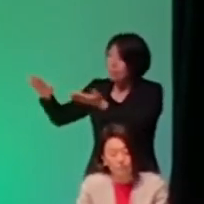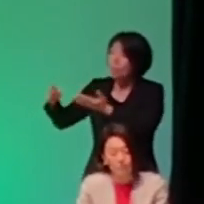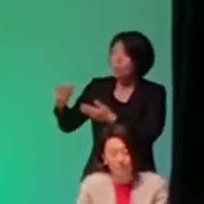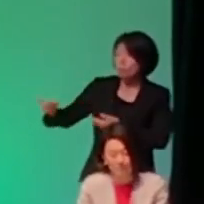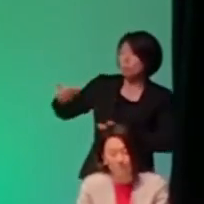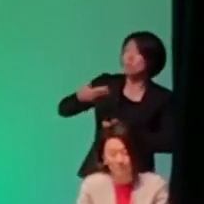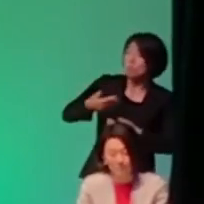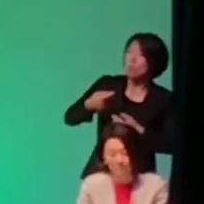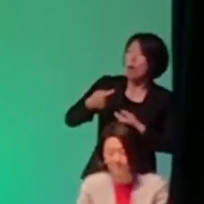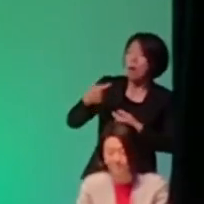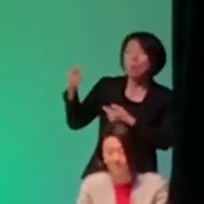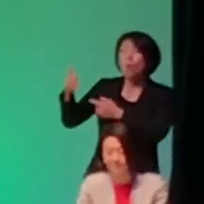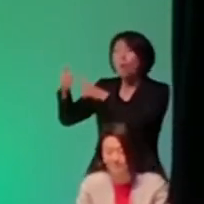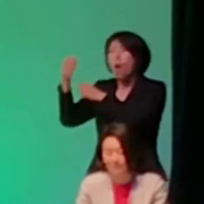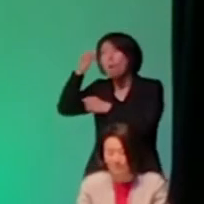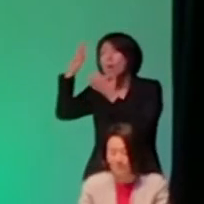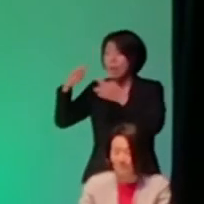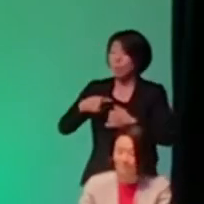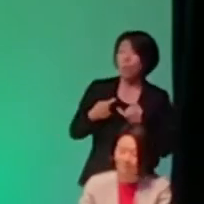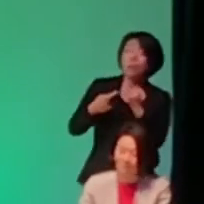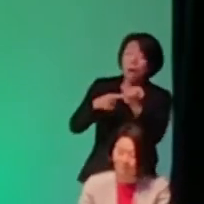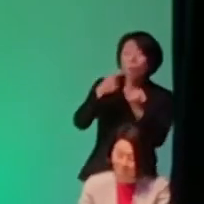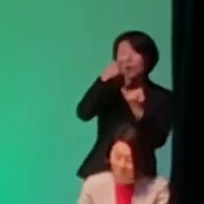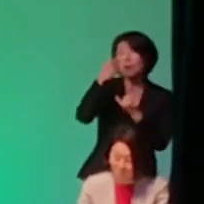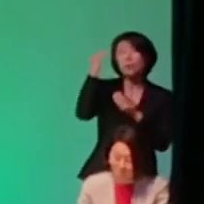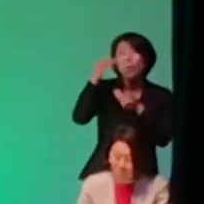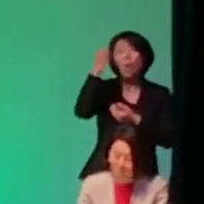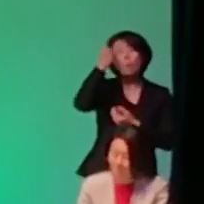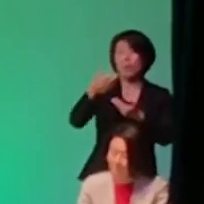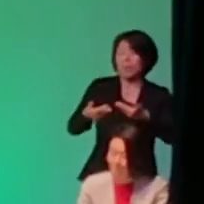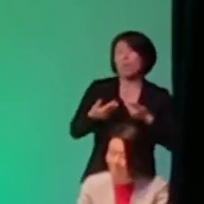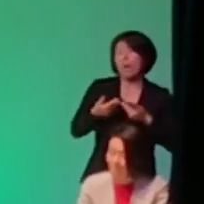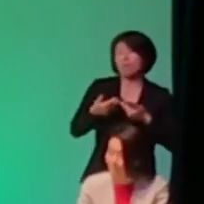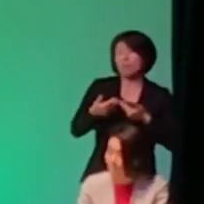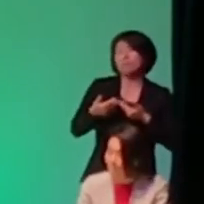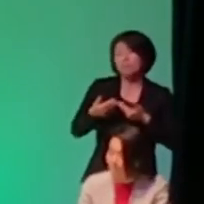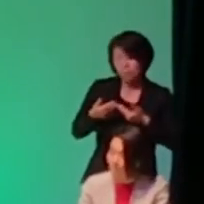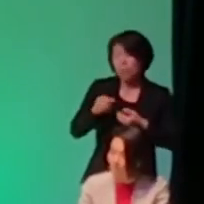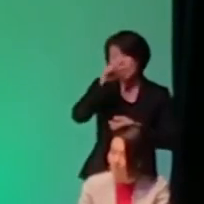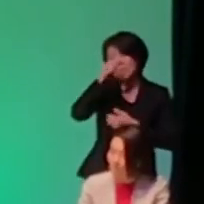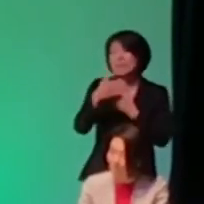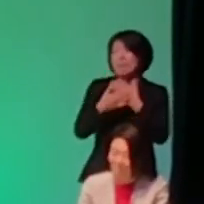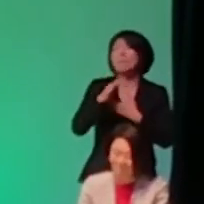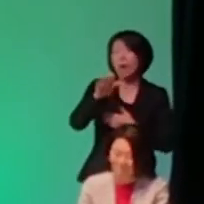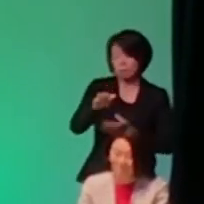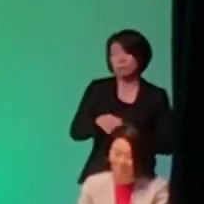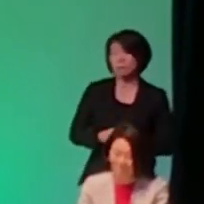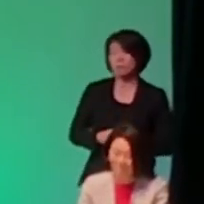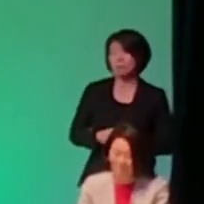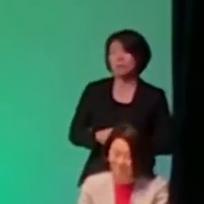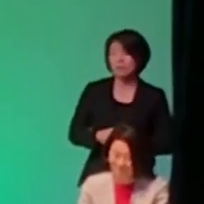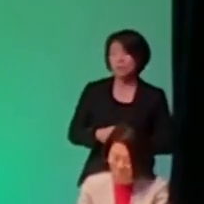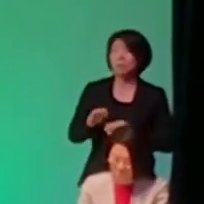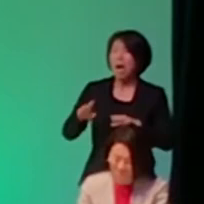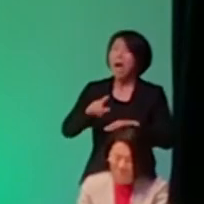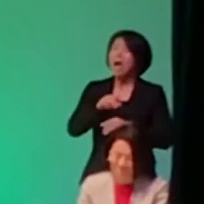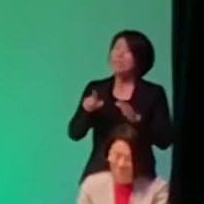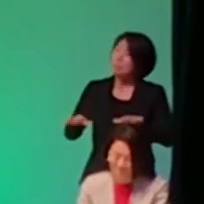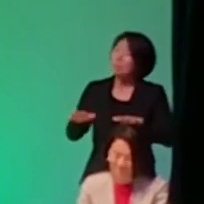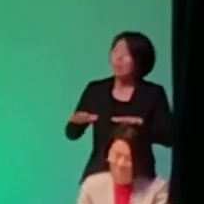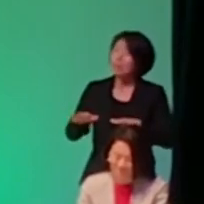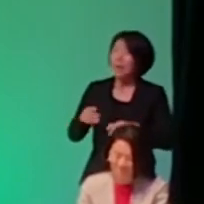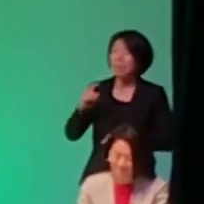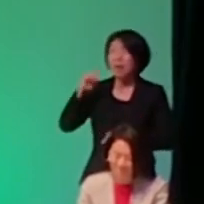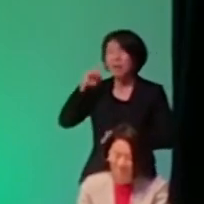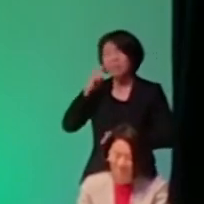なく私のことは覚えてもらってるというような、そういうプラスのところもあって、もう今となっては鬱陶しいことも含めて、ま